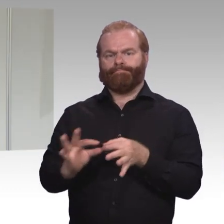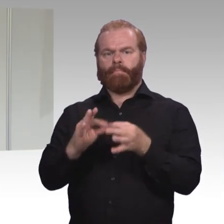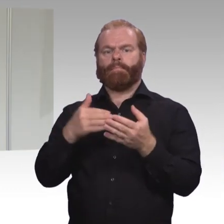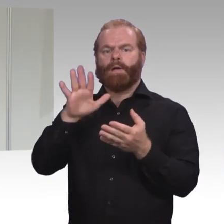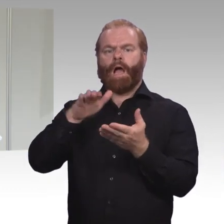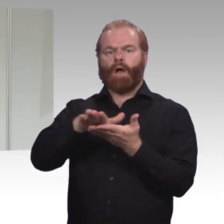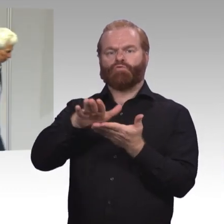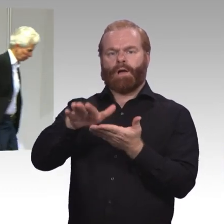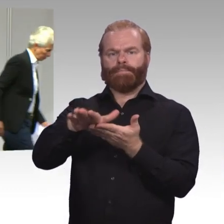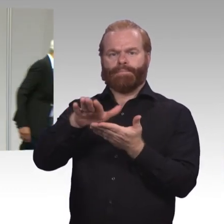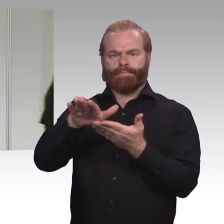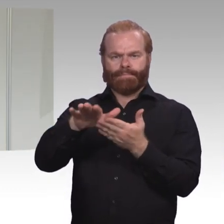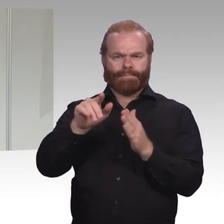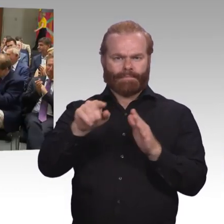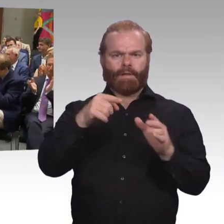Seite.